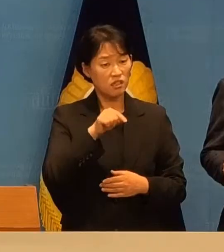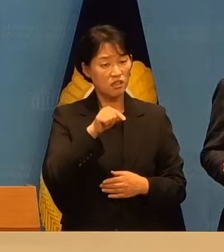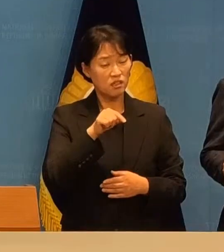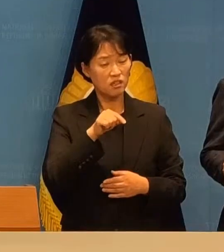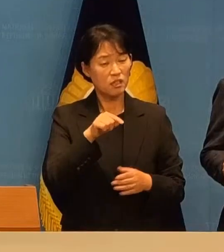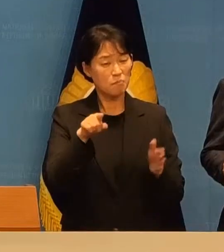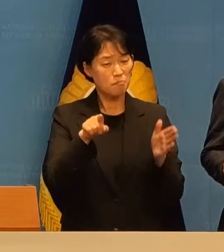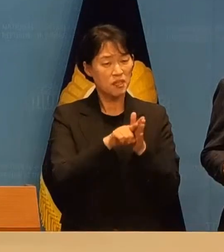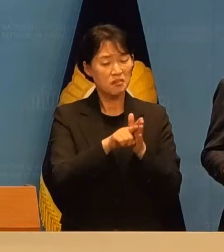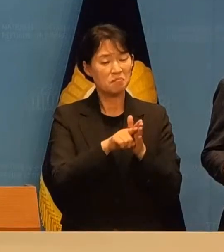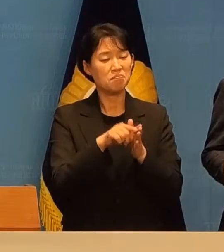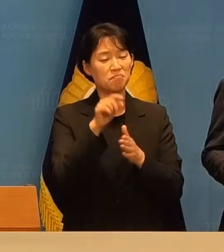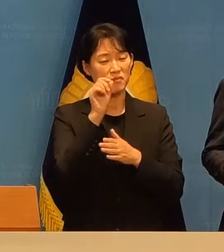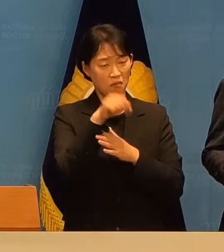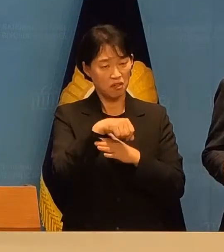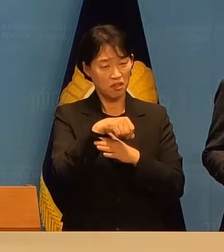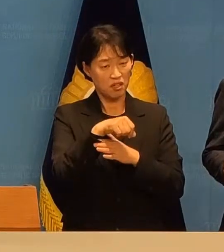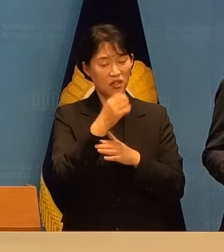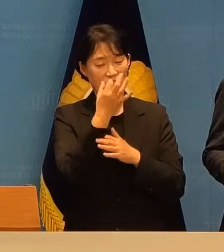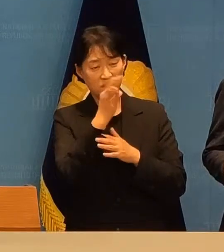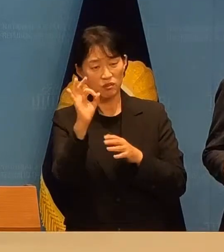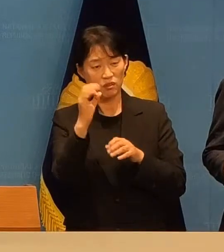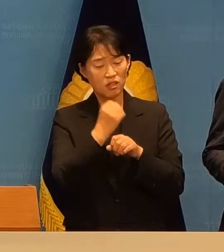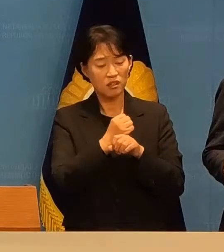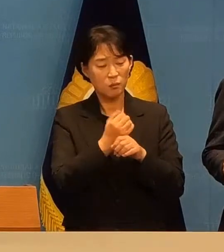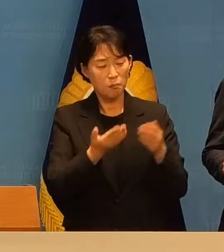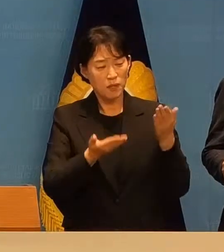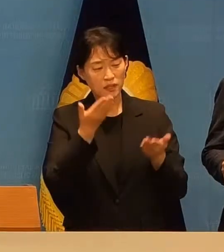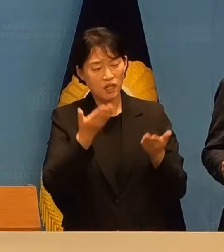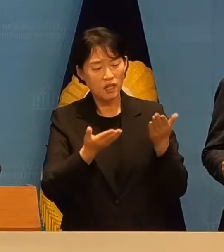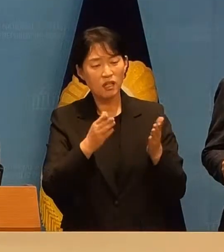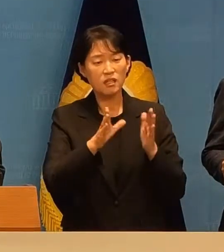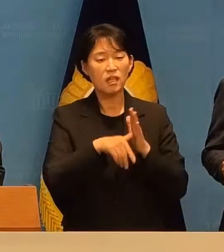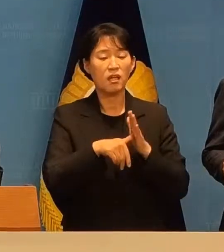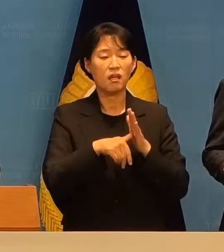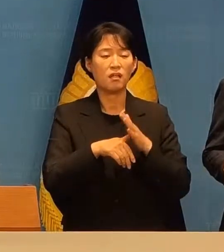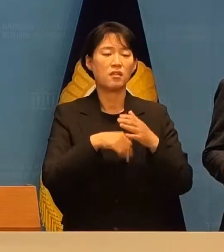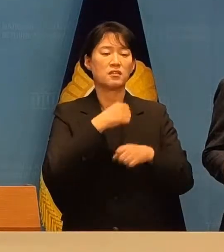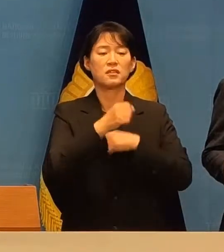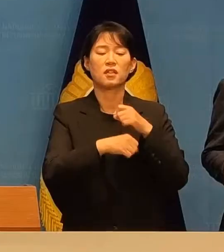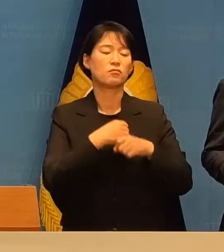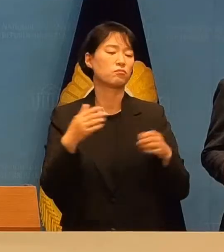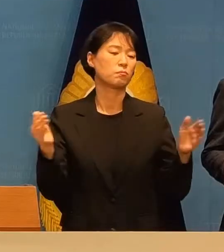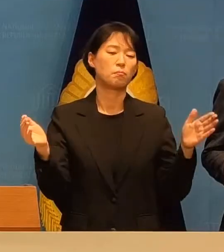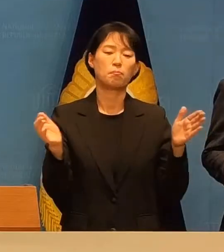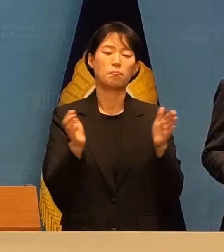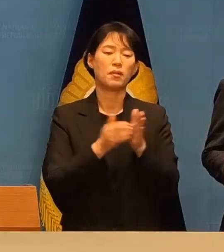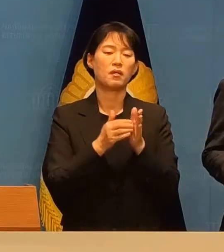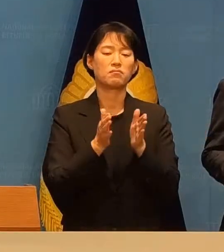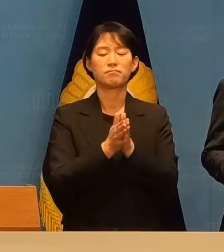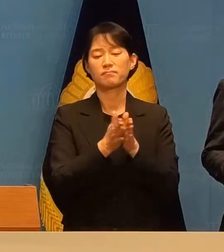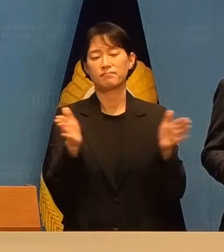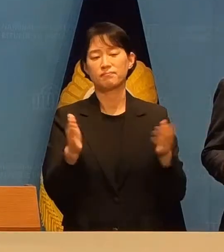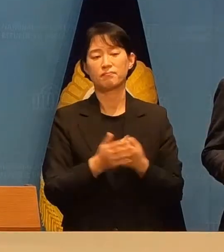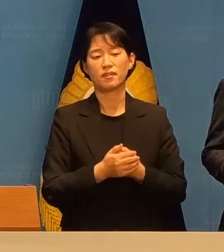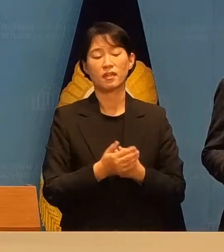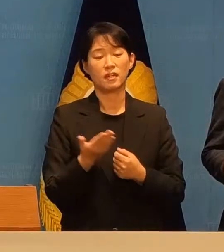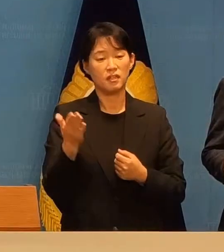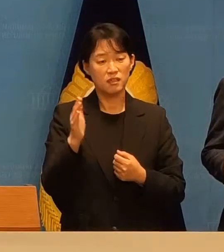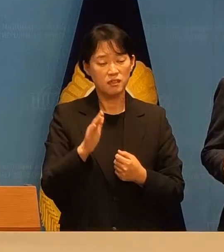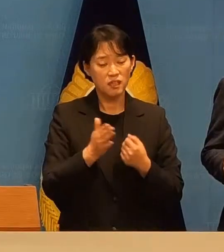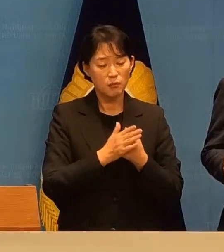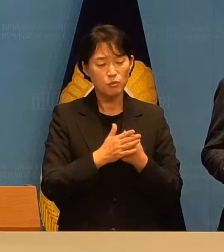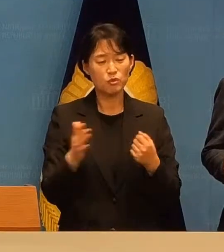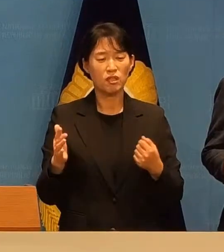신념은 허용 가능하다고 판단하기 시작하는 순간 자유는 끝나기 시작합니다. 그래서 정교